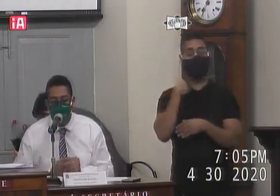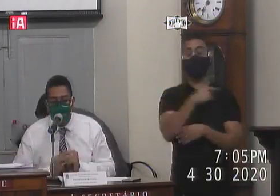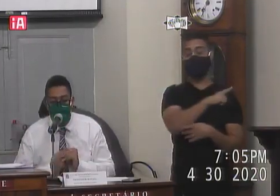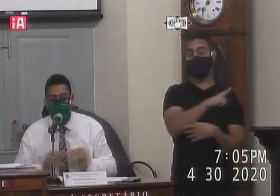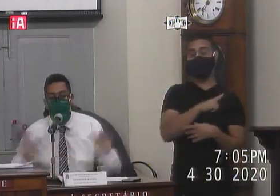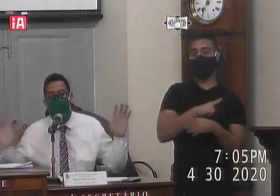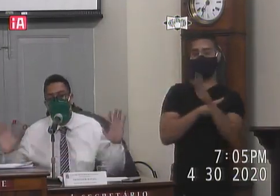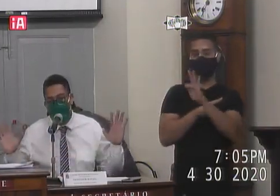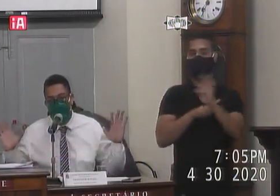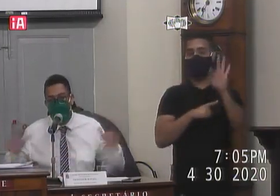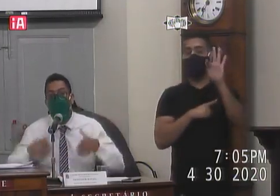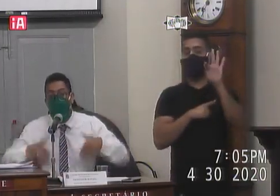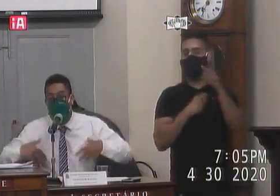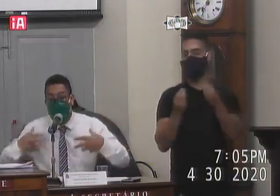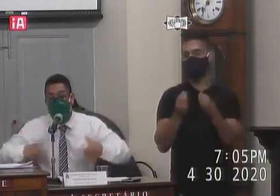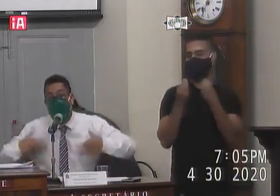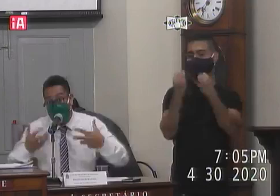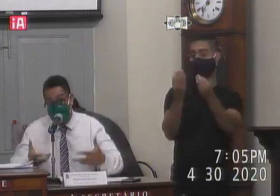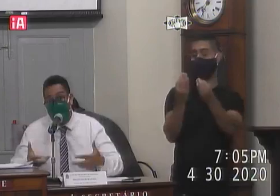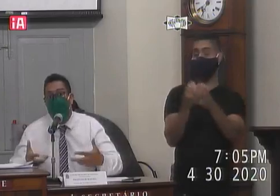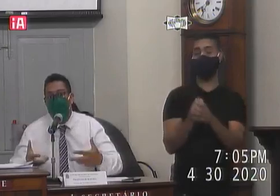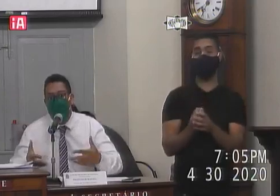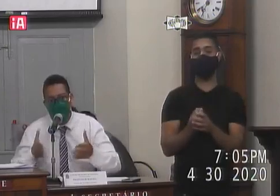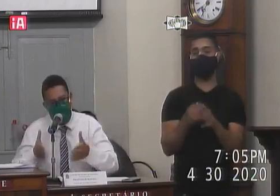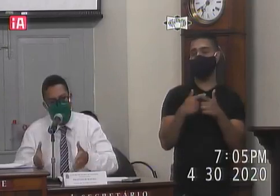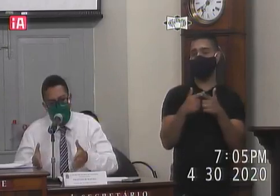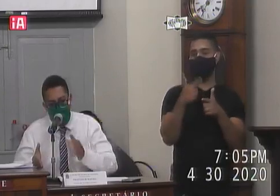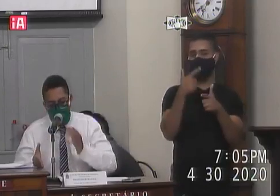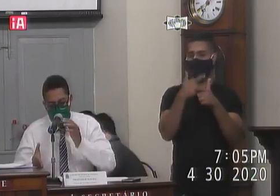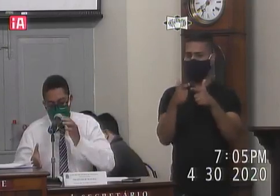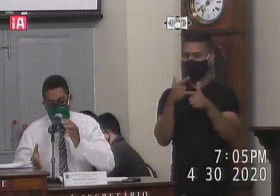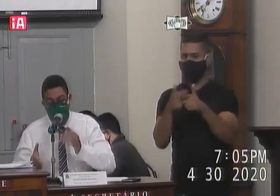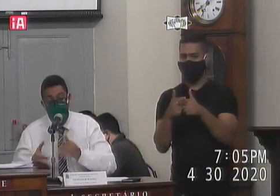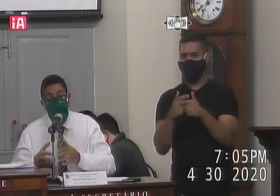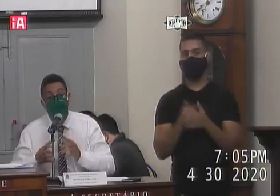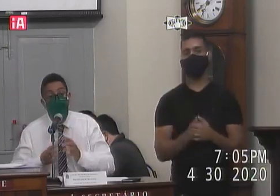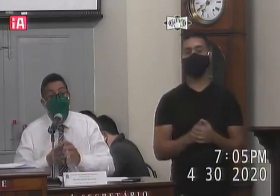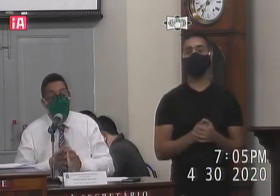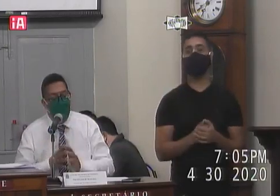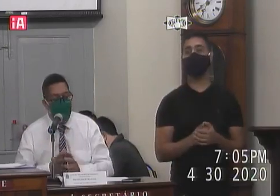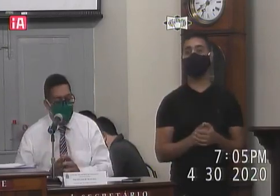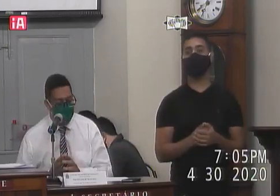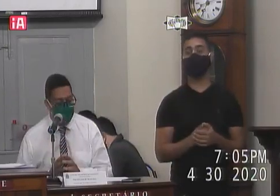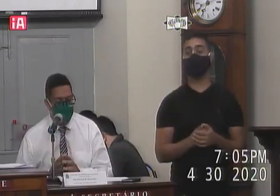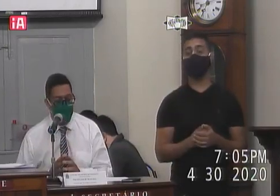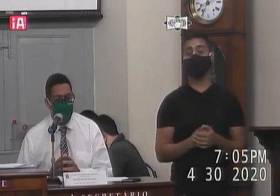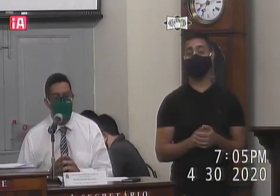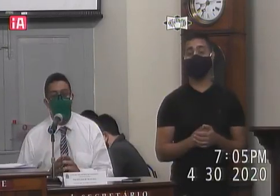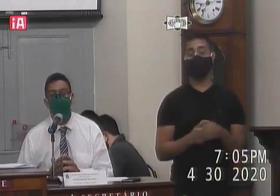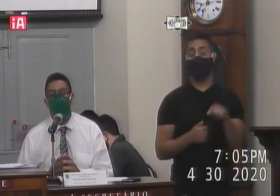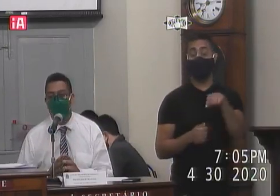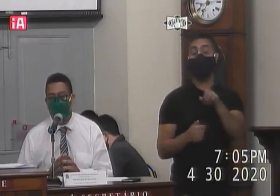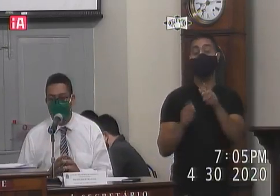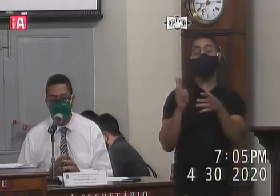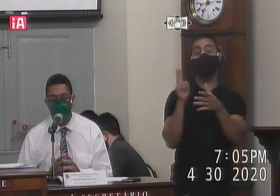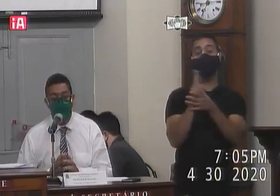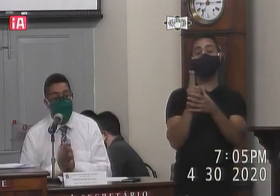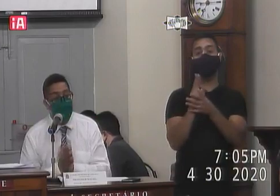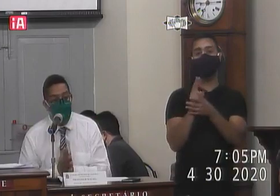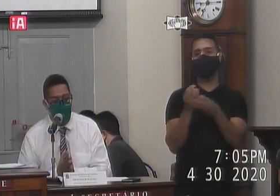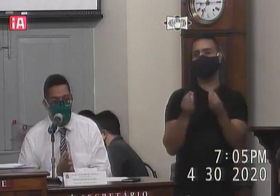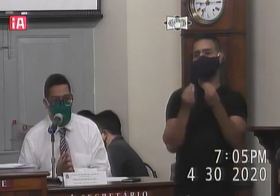federal jogou por conta da gravidade, seja bem dito, e aqui em Valença nós estamos